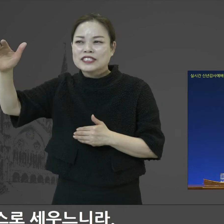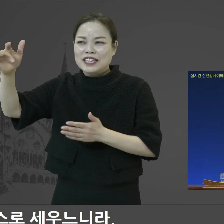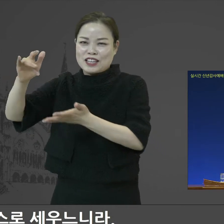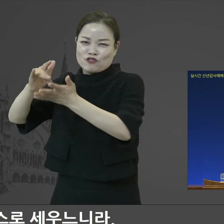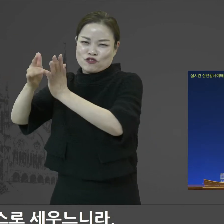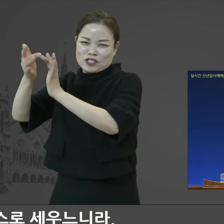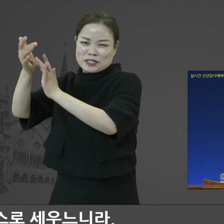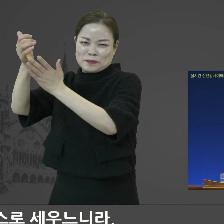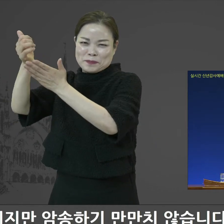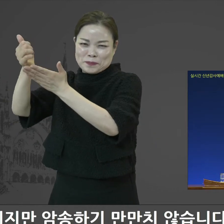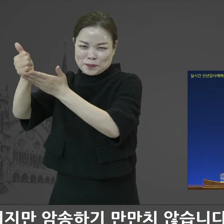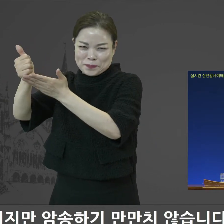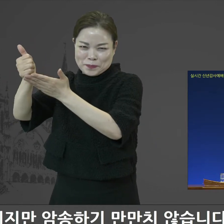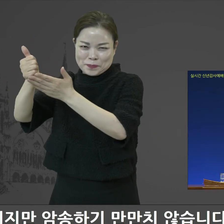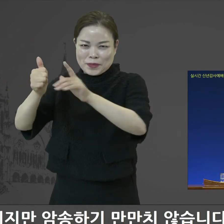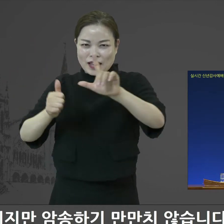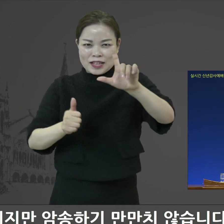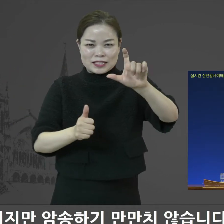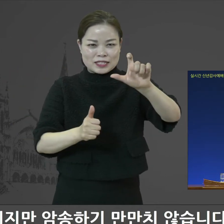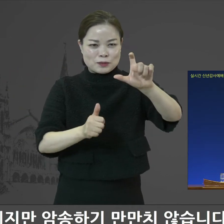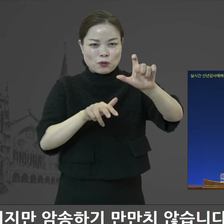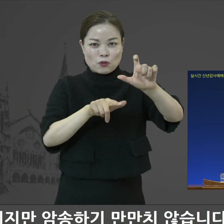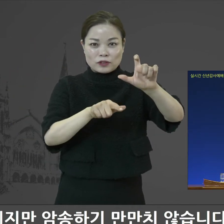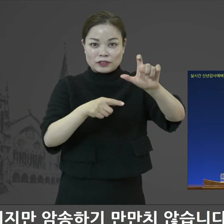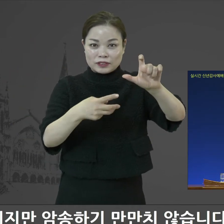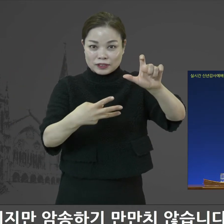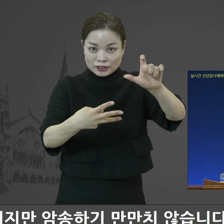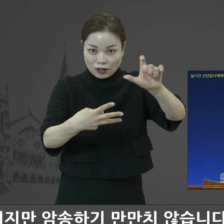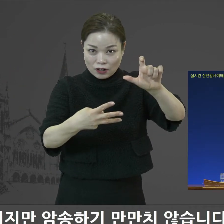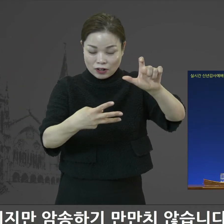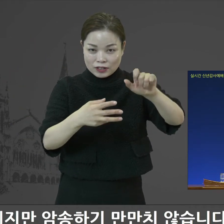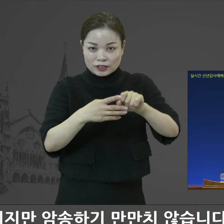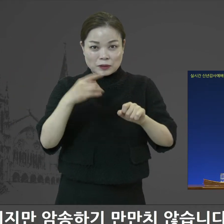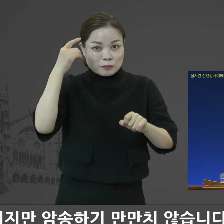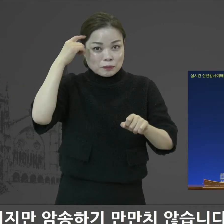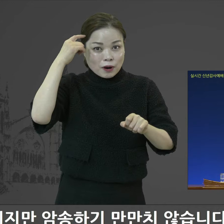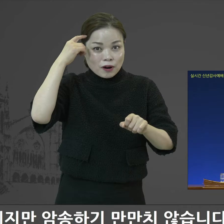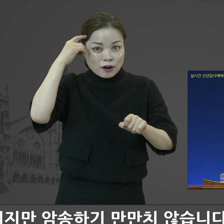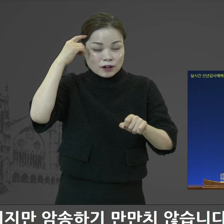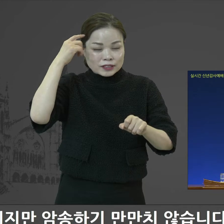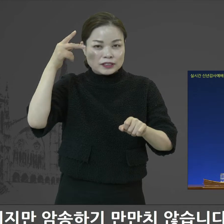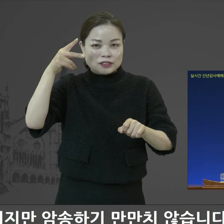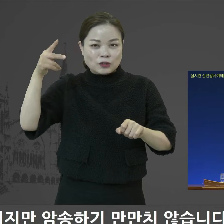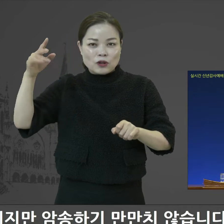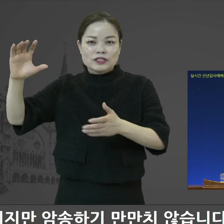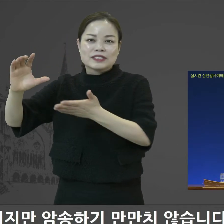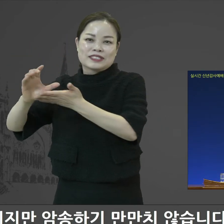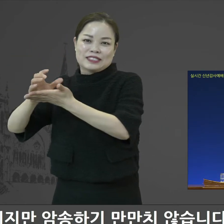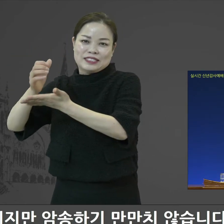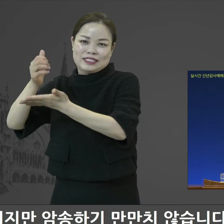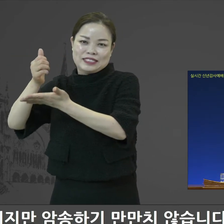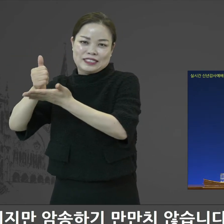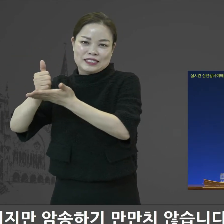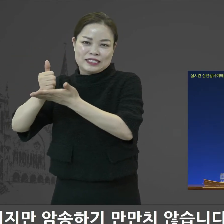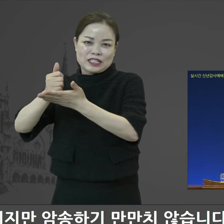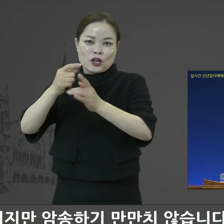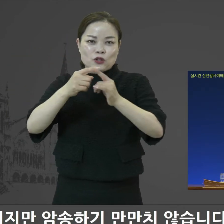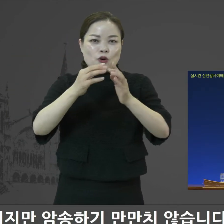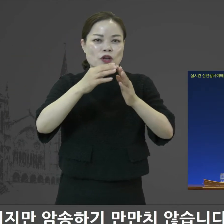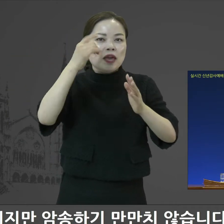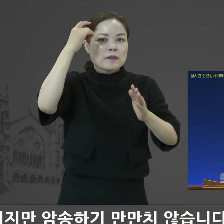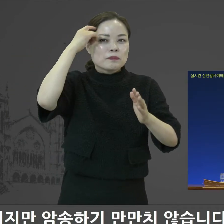예수님이죠. 15절 앞부분을 보시면 그는 머리니 곧 그리스도시라. 교회의 머리